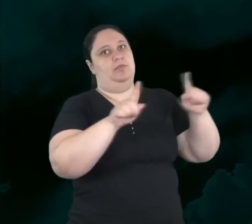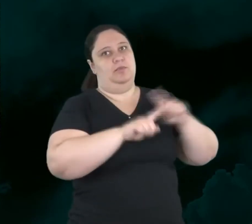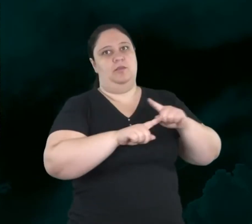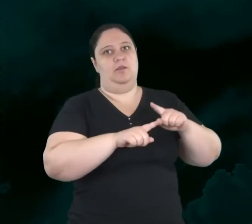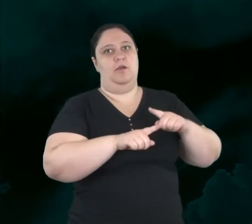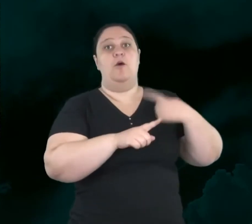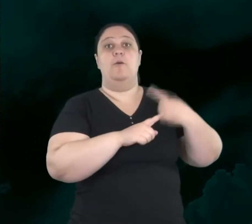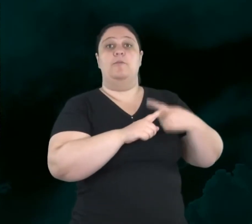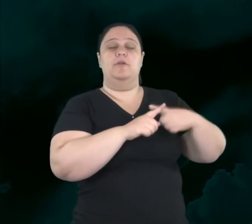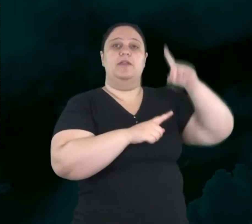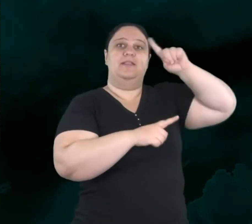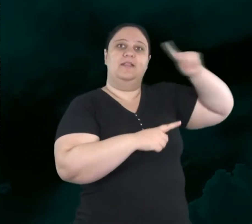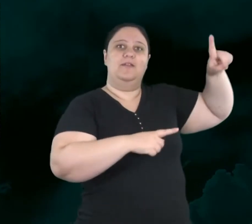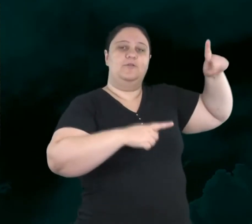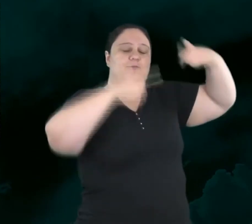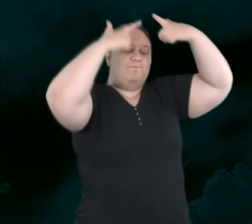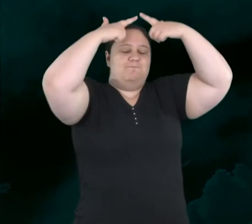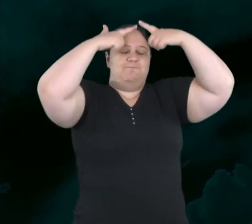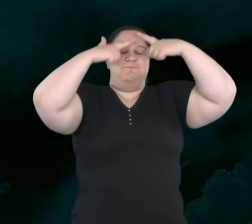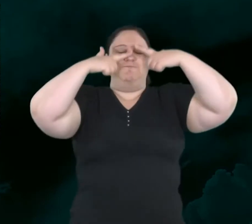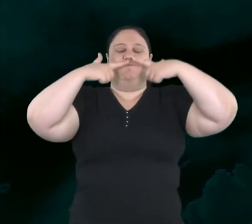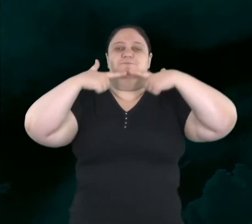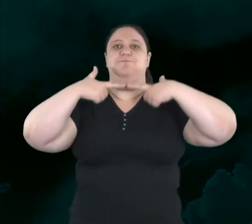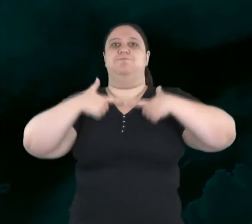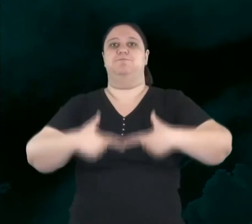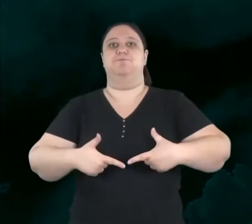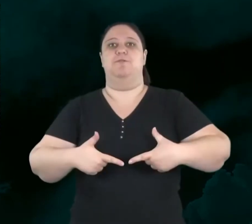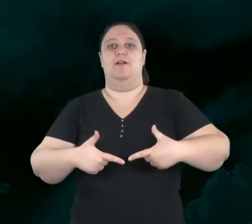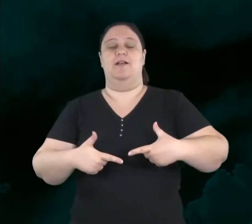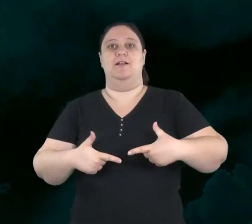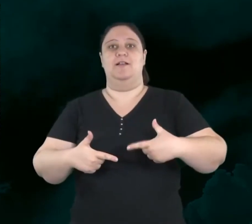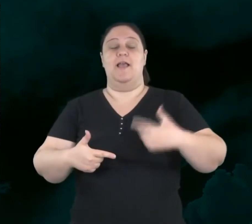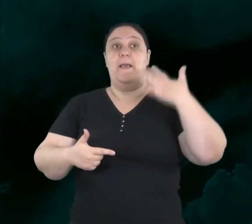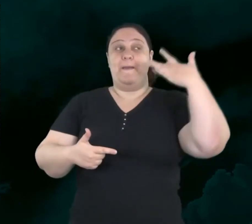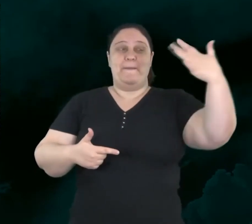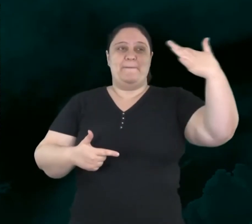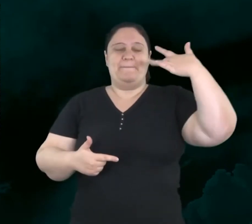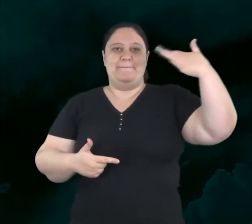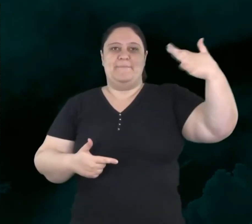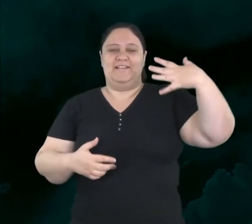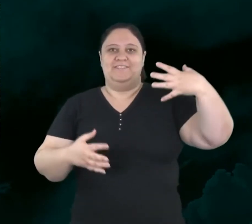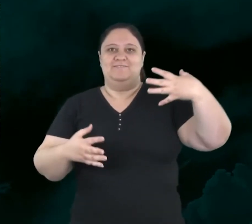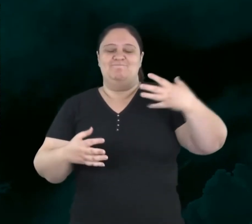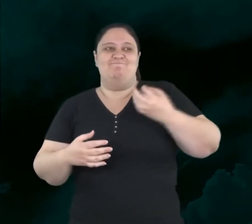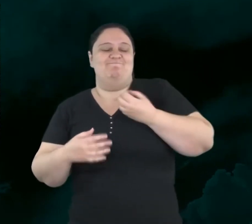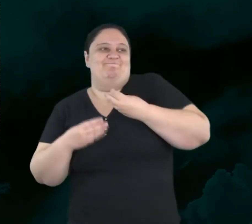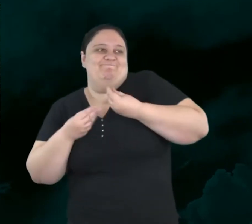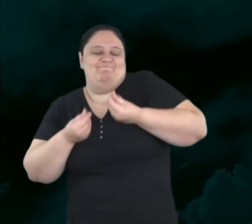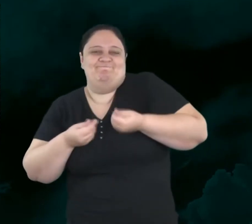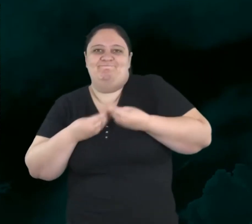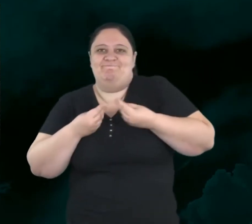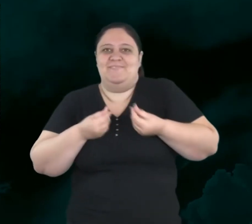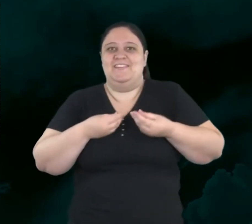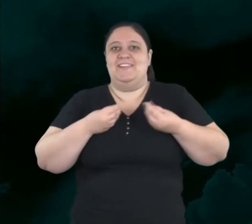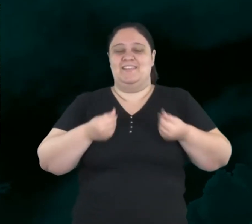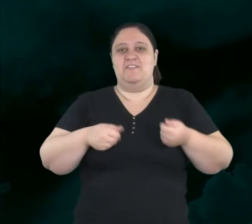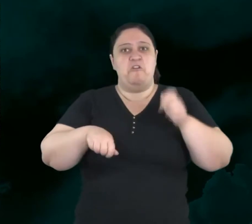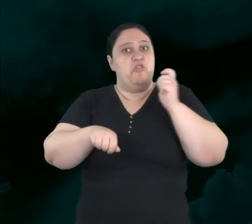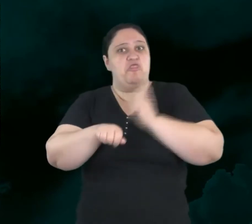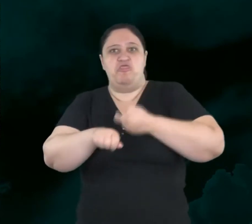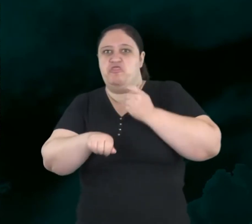sua consciência. A sua consciência está tinindo, sensível, não é isso? E aí a consciência